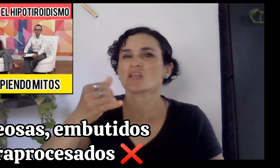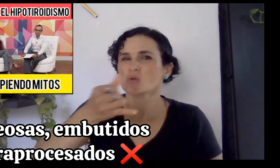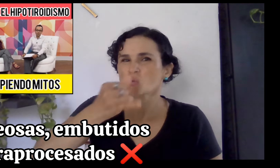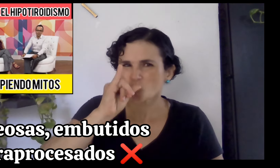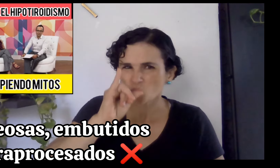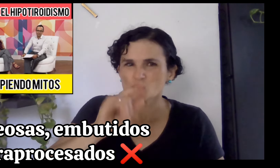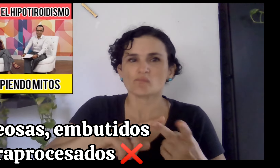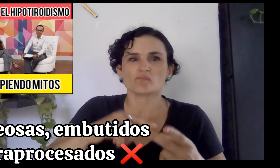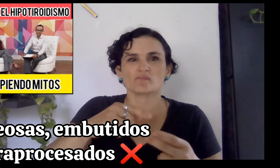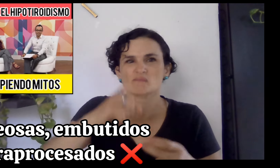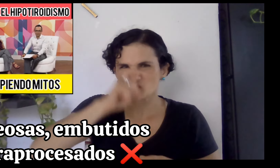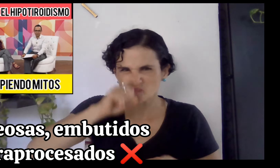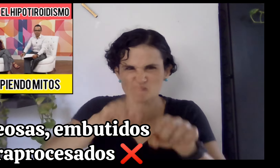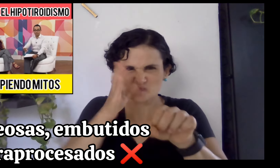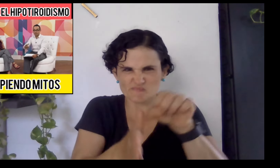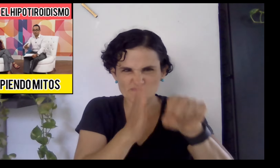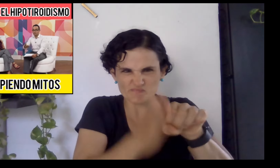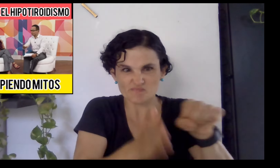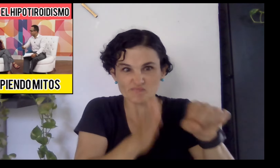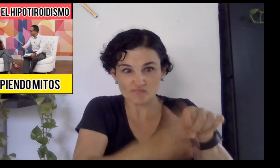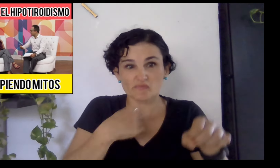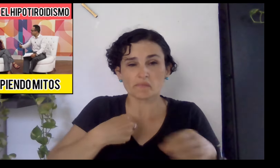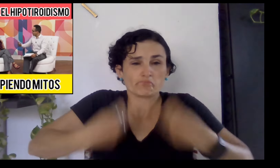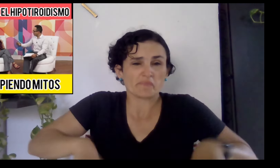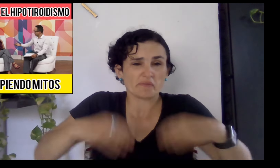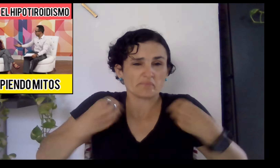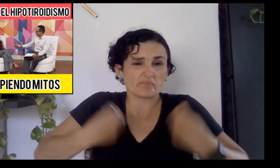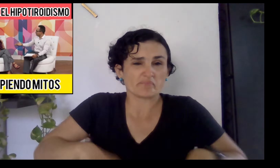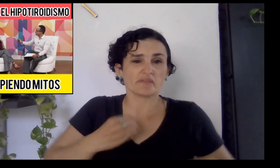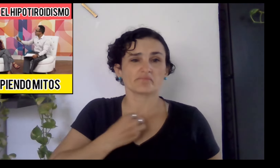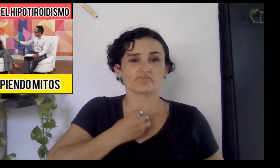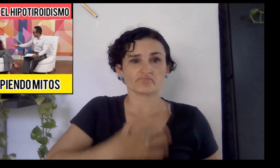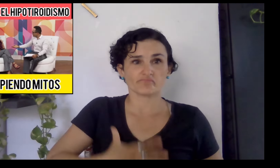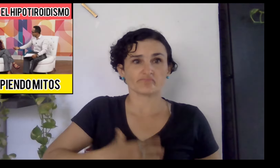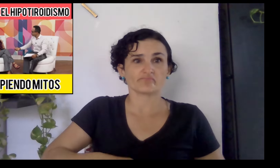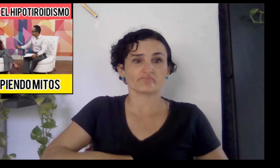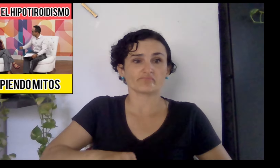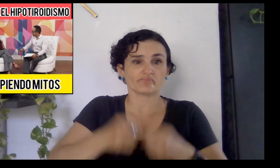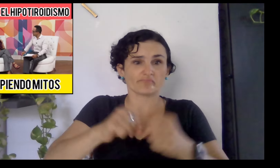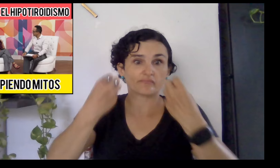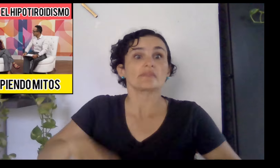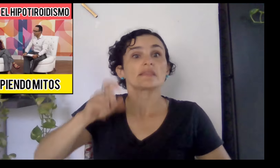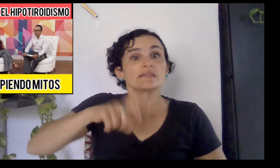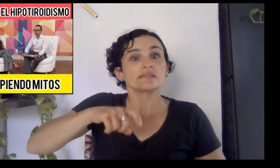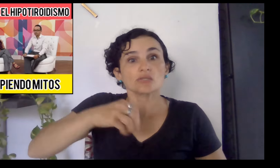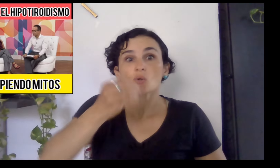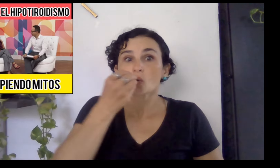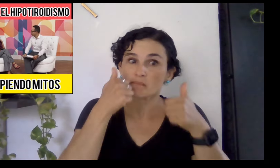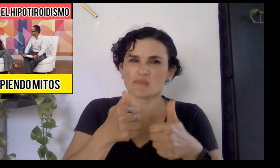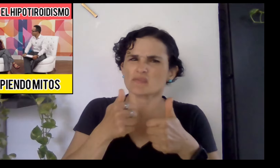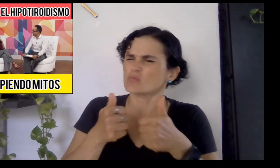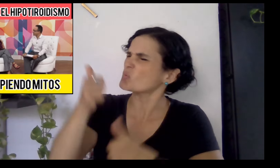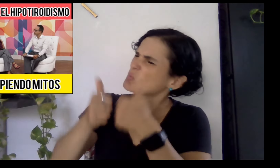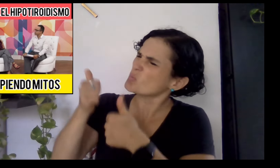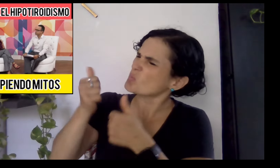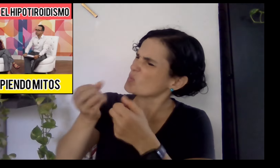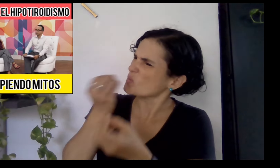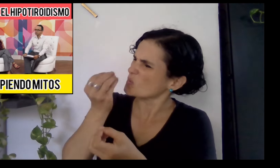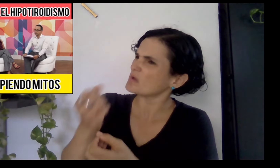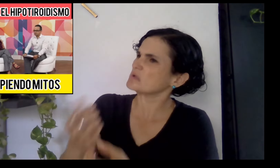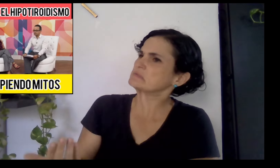esto roba nutrientes de la tiroides. Es por eso la importancia de una nutrición adecuada. ¿Qué alimentos favorecen la función de la tiroides, doctora? Bueno,